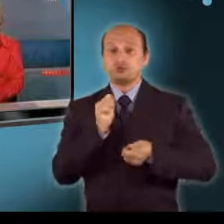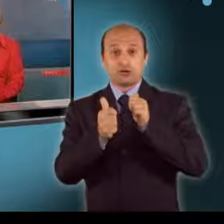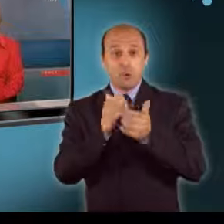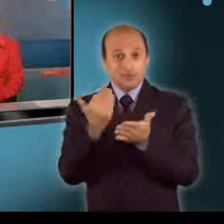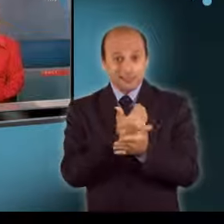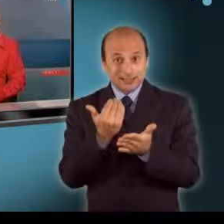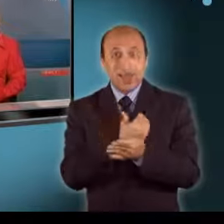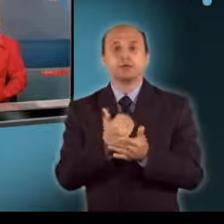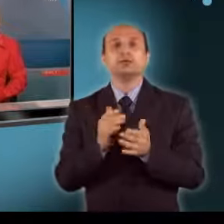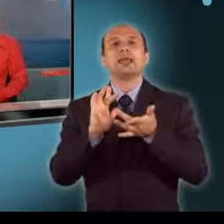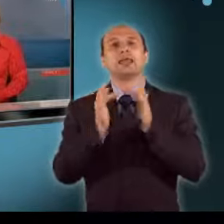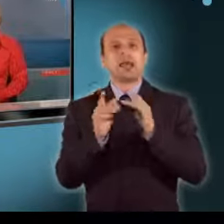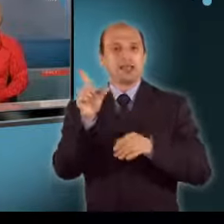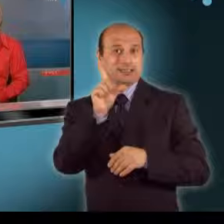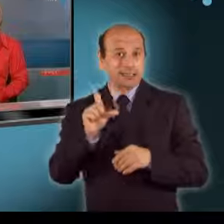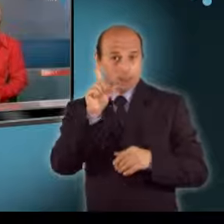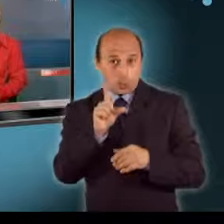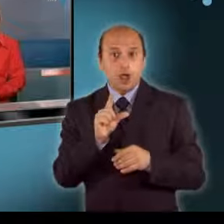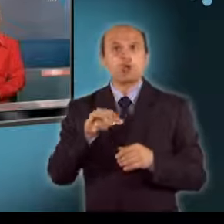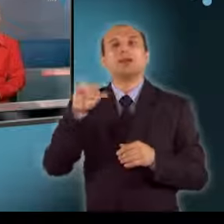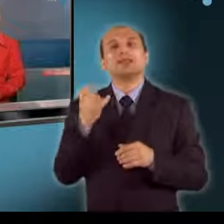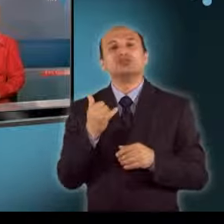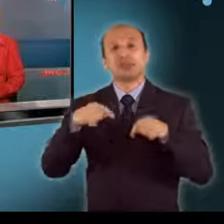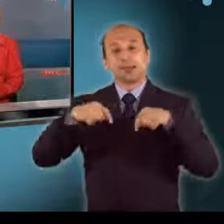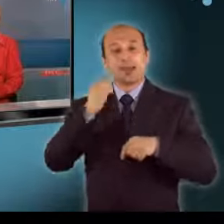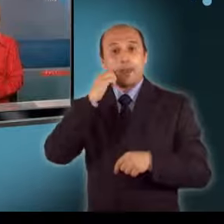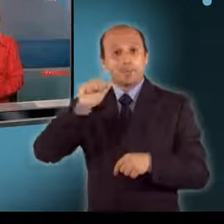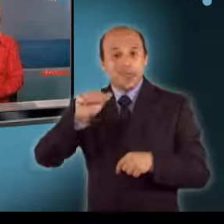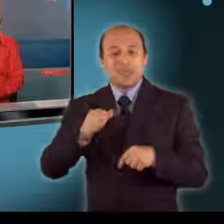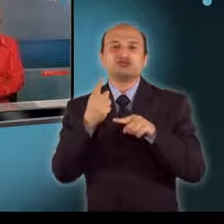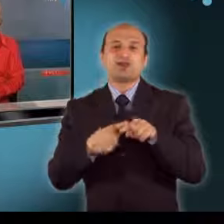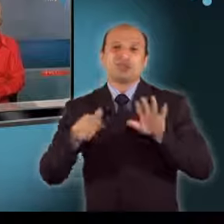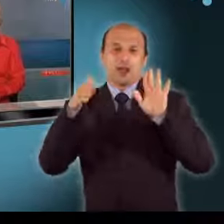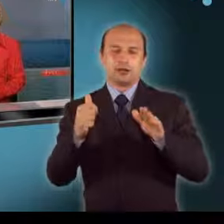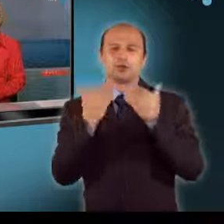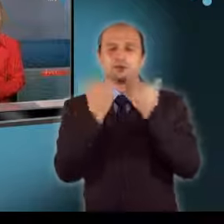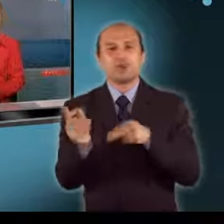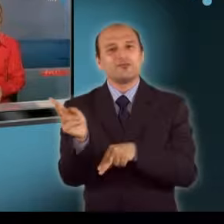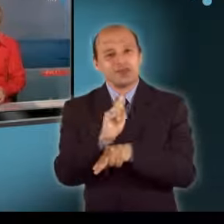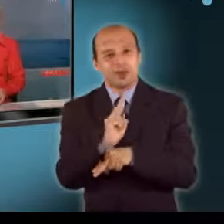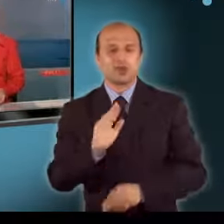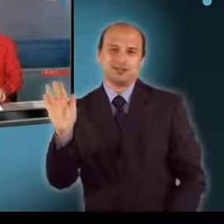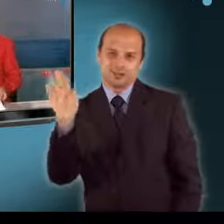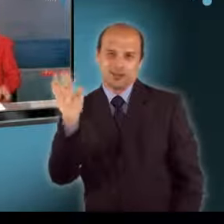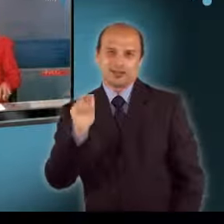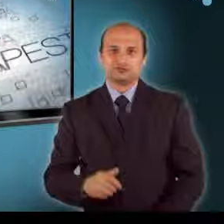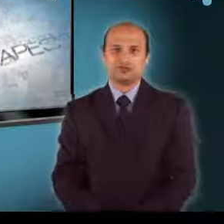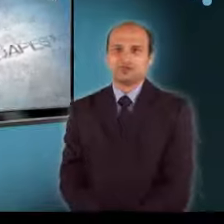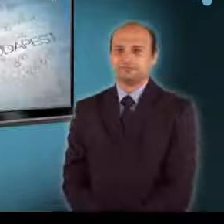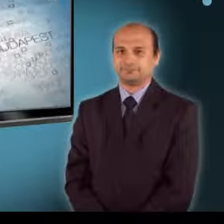sporthírek, híradóval legközelebb 2 órakor jelentkezünk az interneten. Itt az M1-en pedig 17:30-kor. Köszönöm figyelmüket, viszontlátásra!